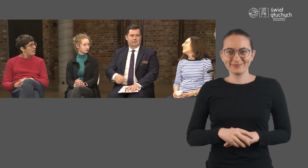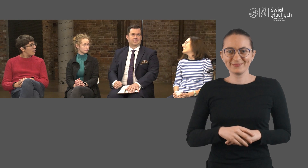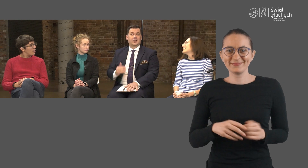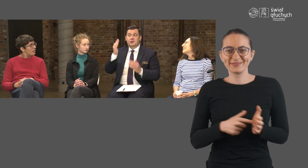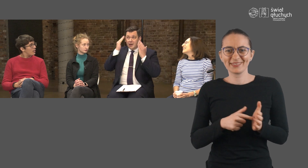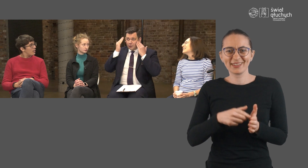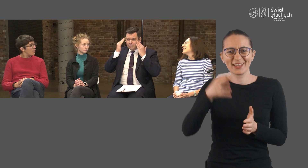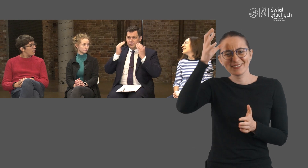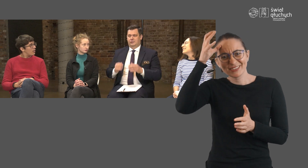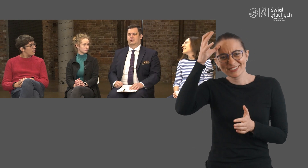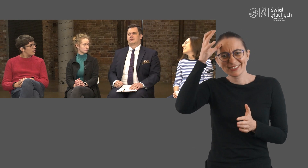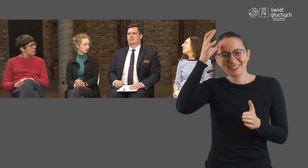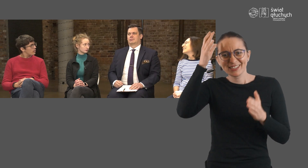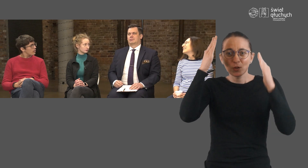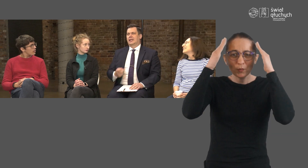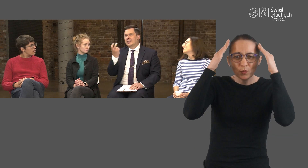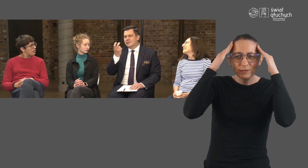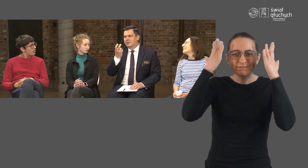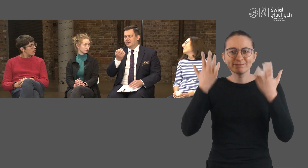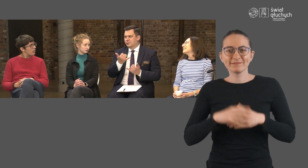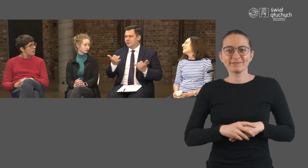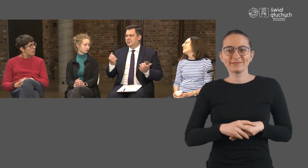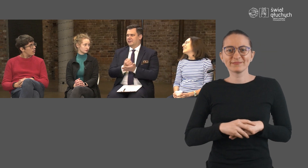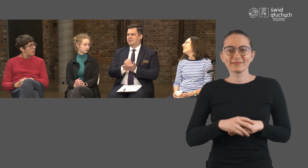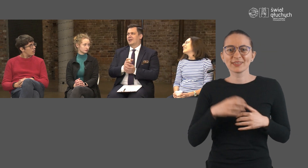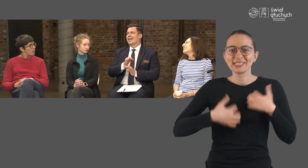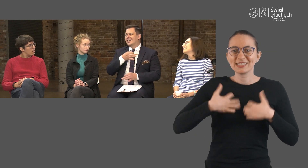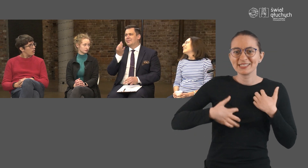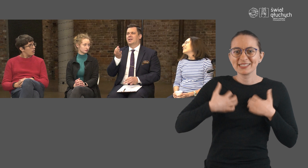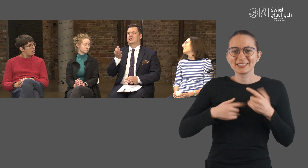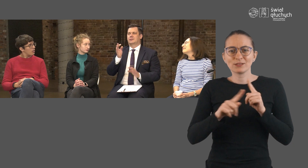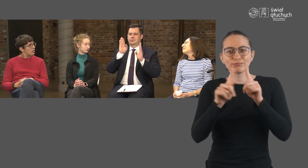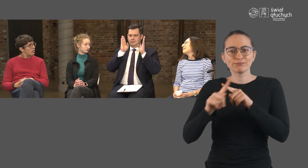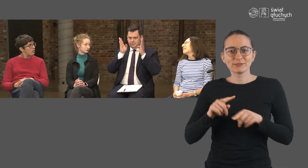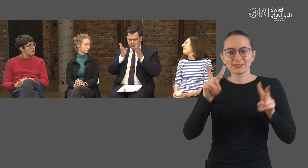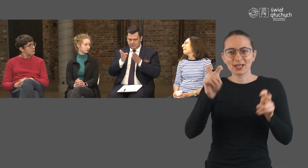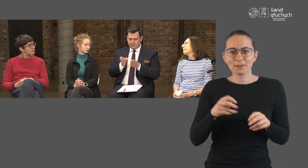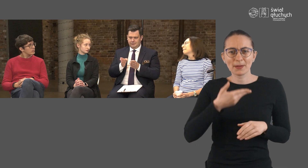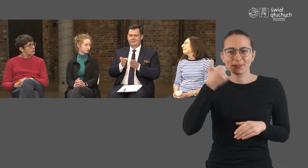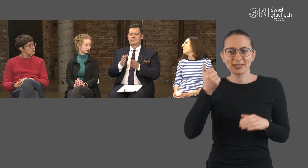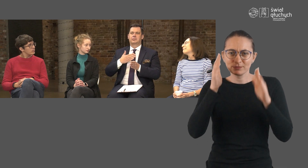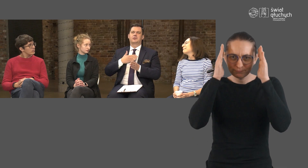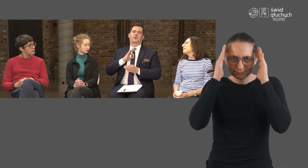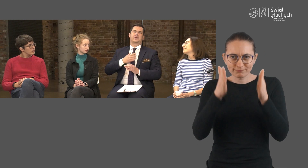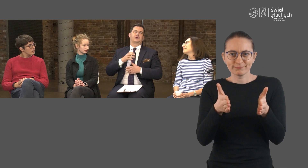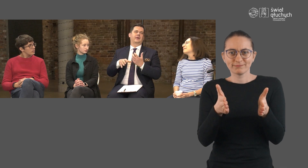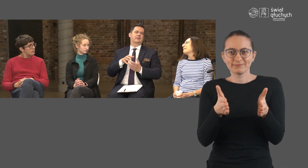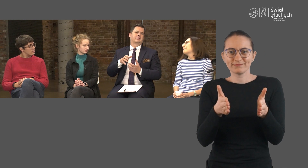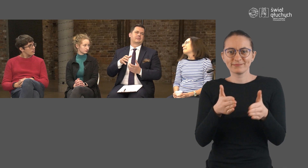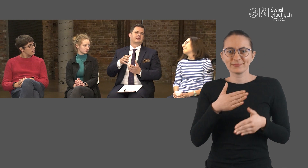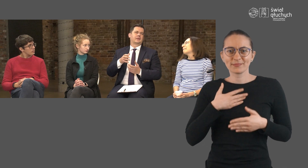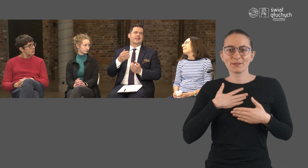wiedza, świadomość, interesowanie się różnymi sprawami? Czy lepiej jest mieć